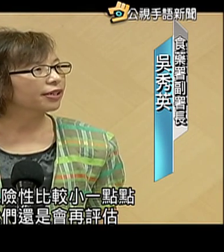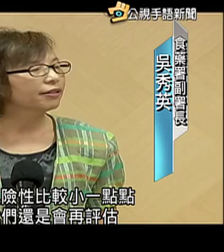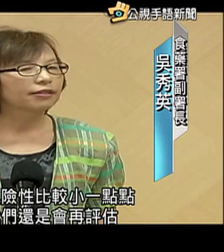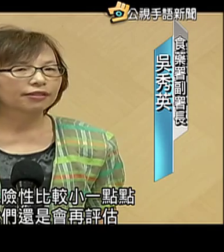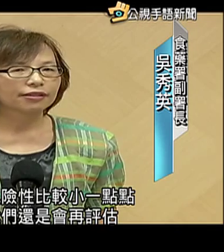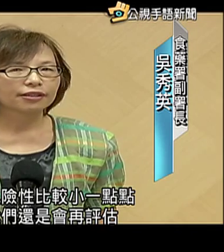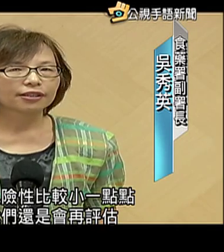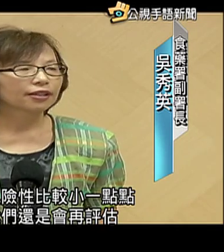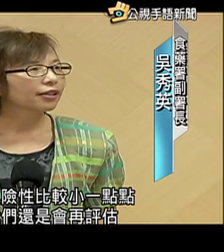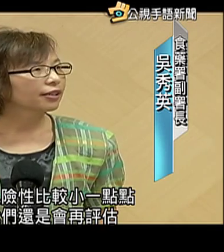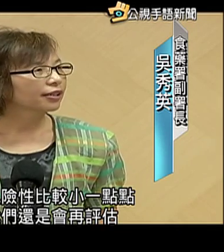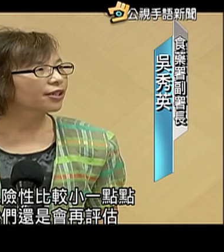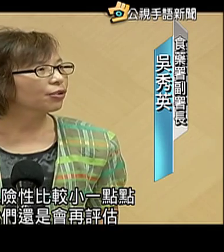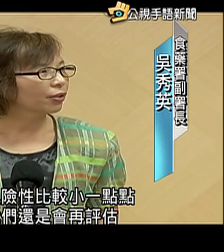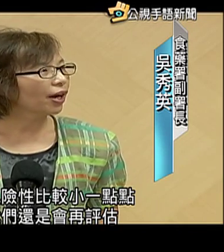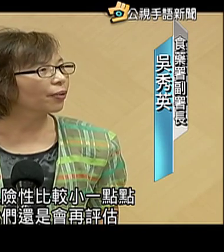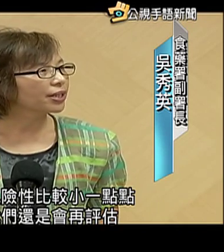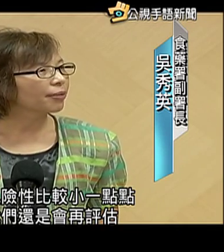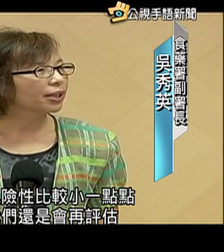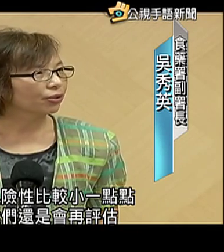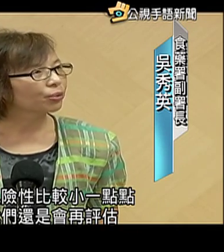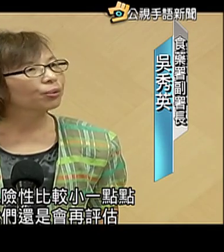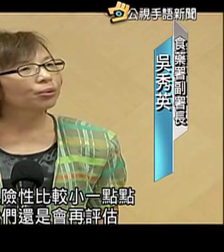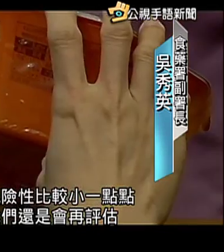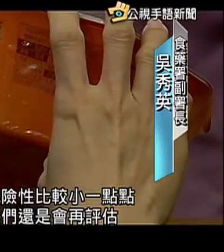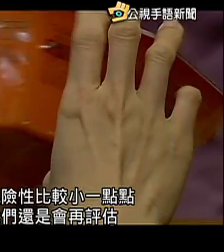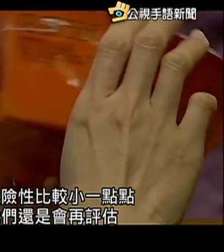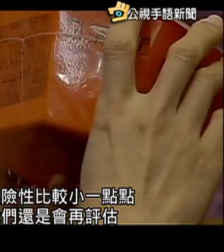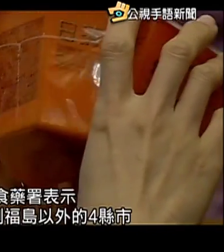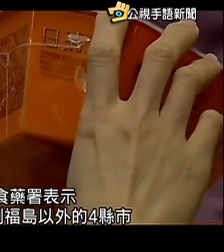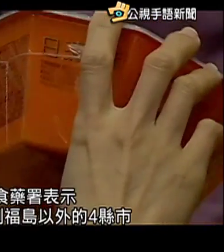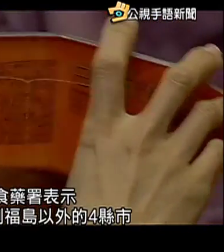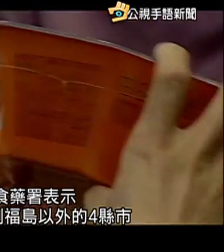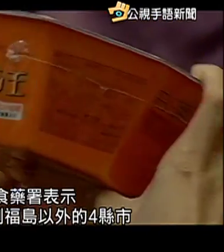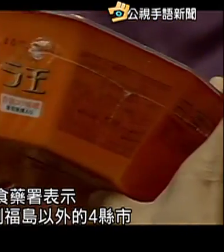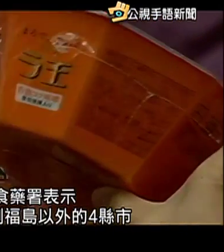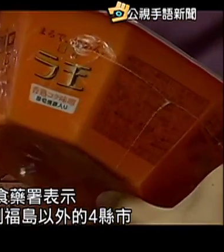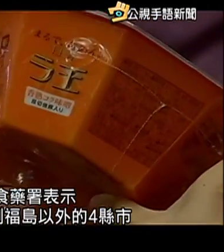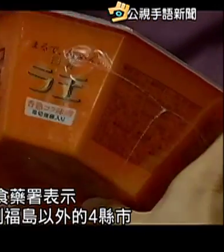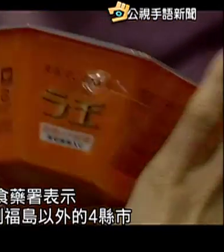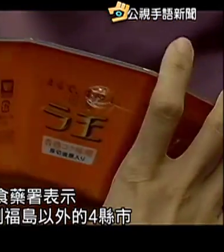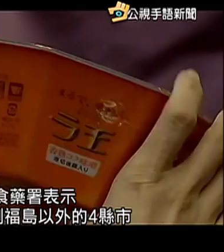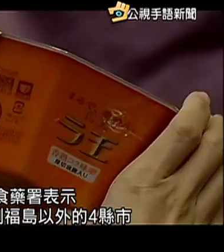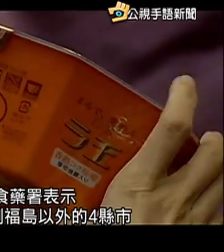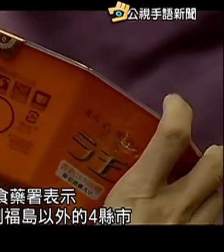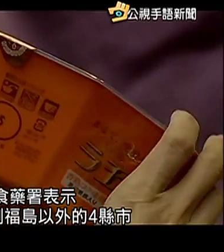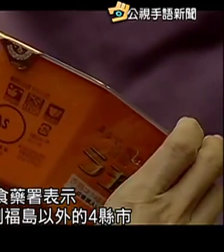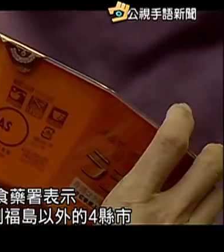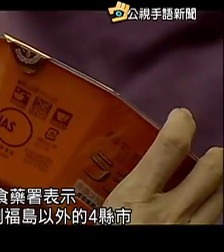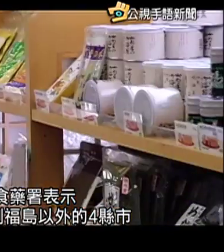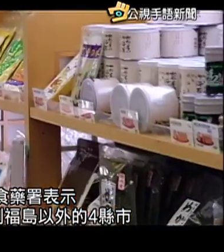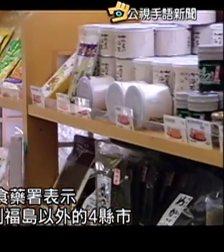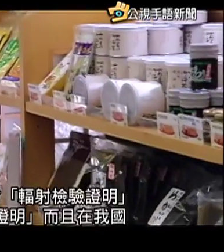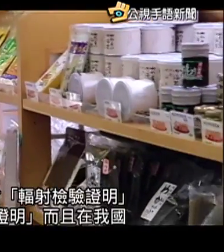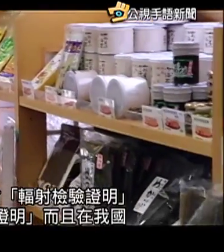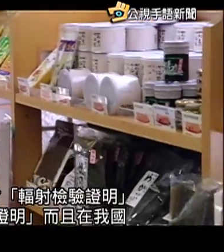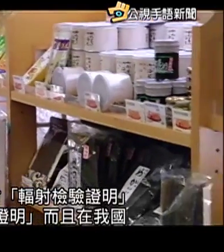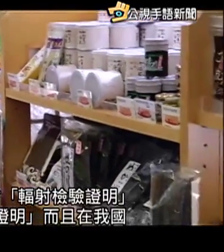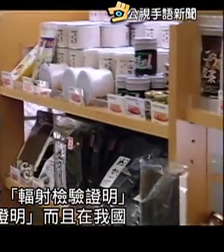点，但是我们都还会再评估。 消署表示，初步规划福岛以外的4县市，如果检附辐射检验